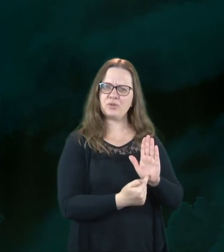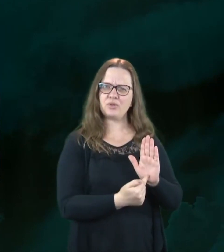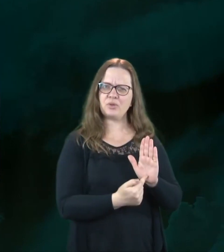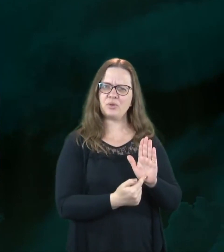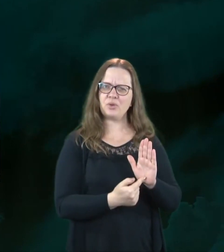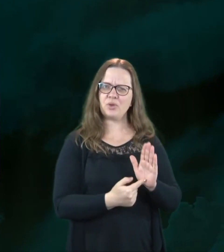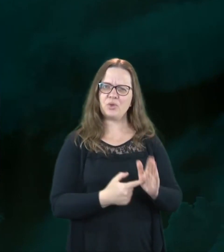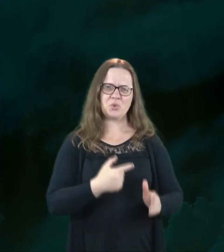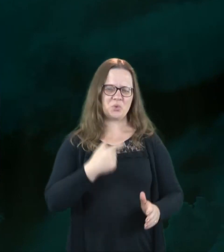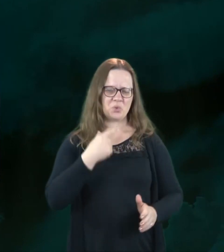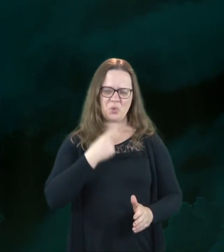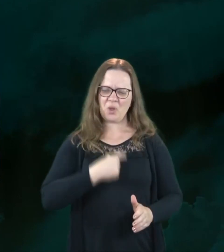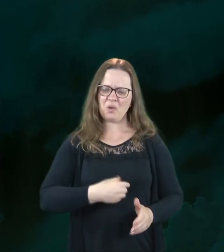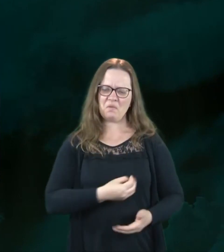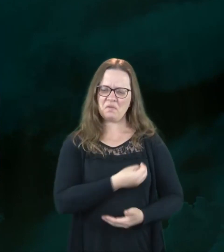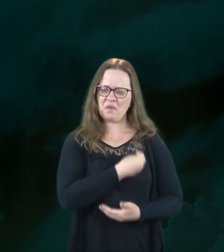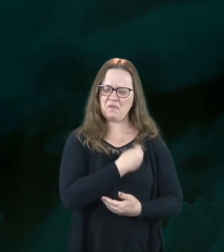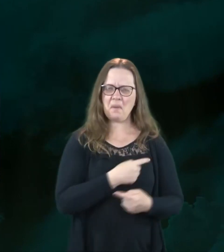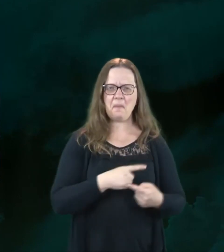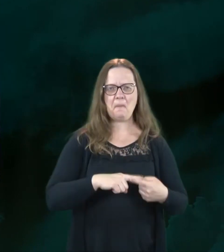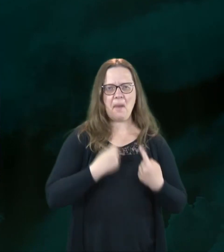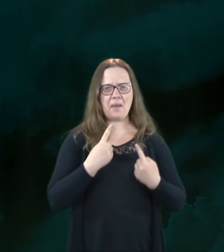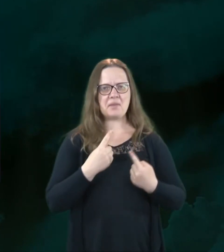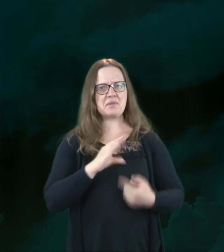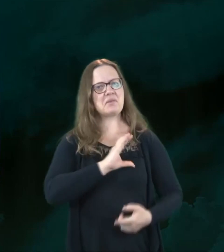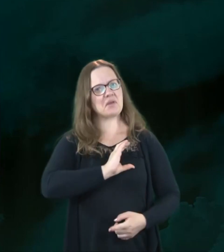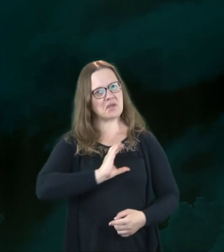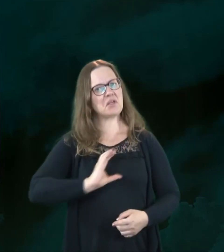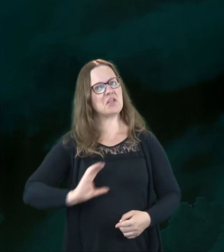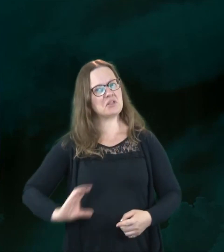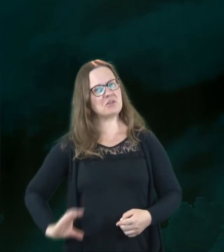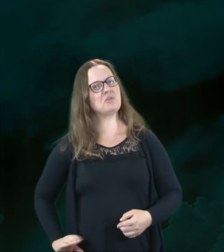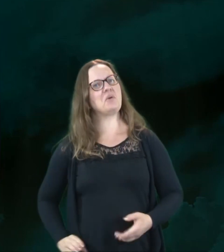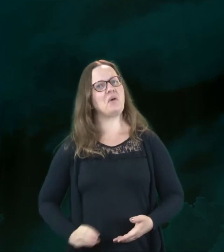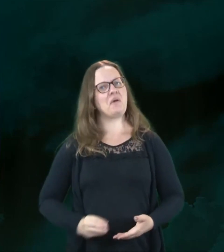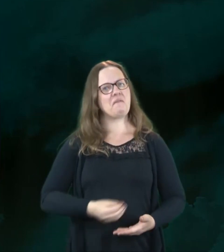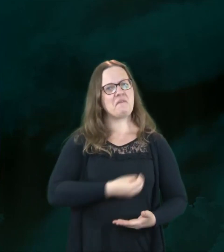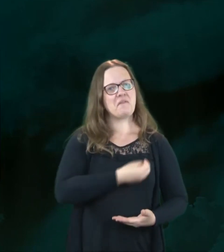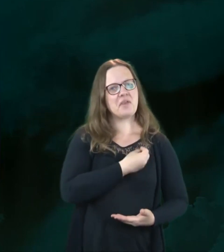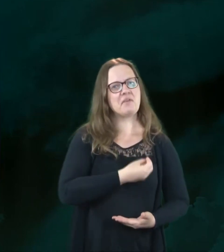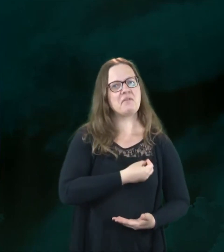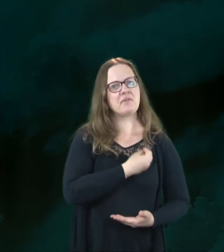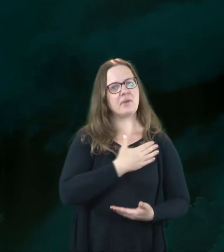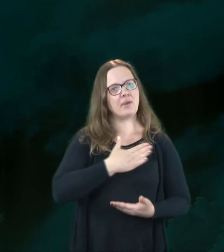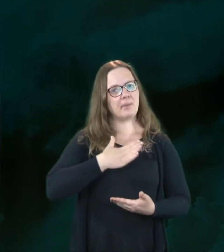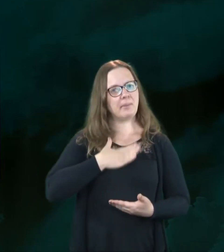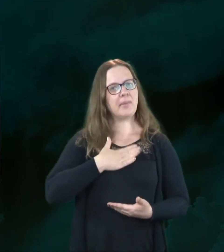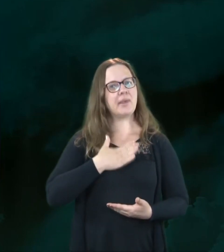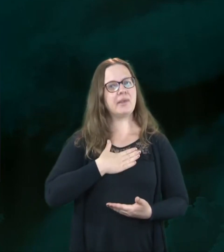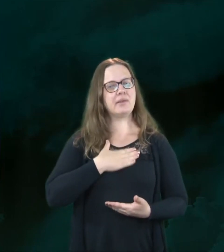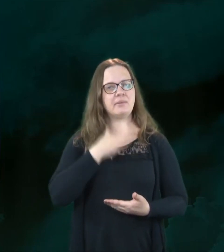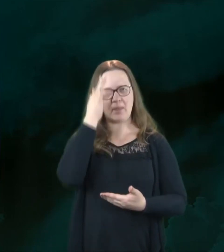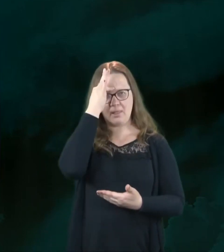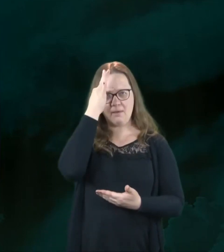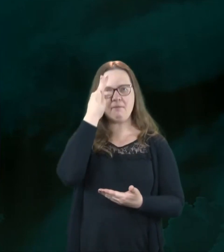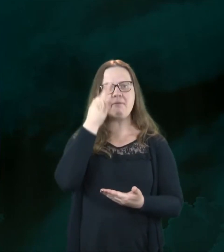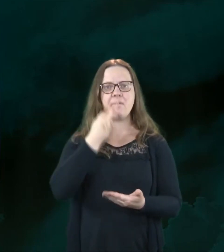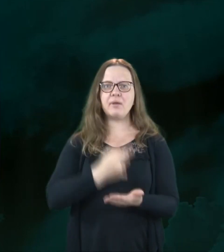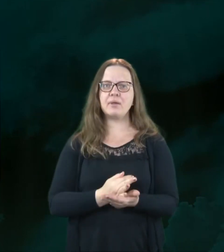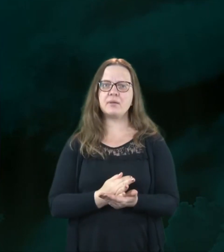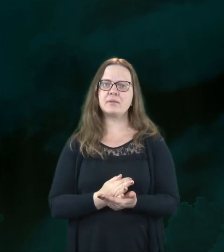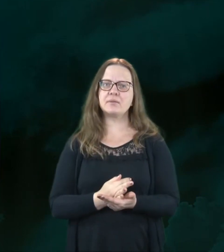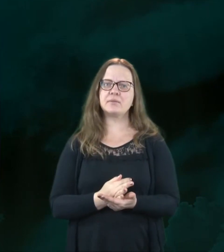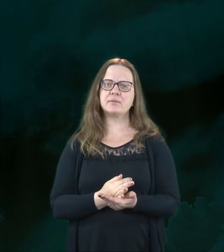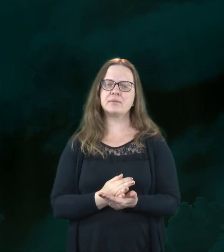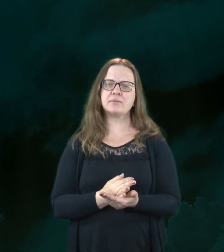crucificado, não é isso? Já não sou eu quem vive, mas esse viver que agora tenho na carne, vivo pela fé, né, no Filho de Deus.